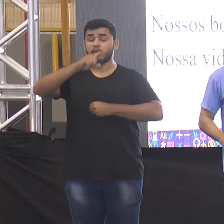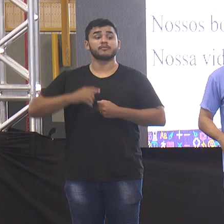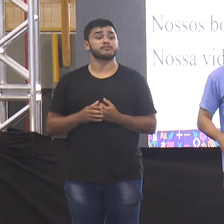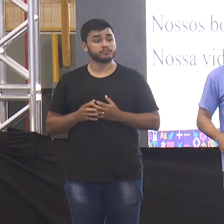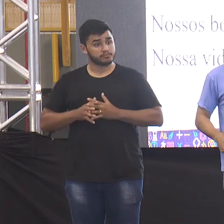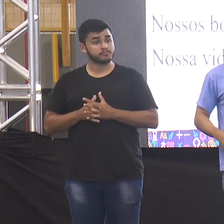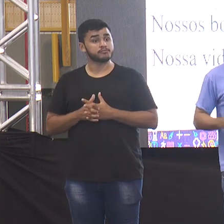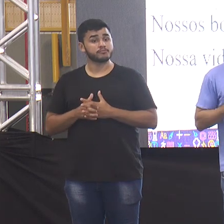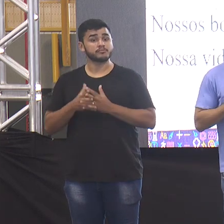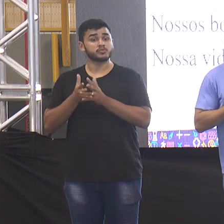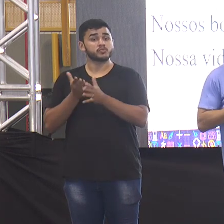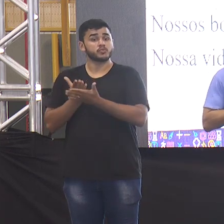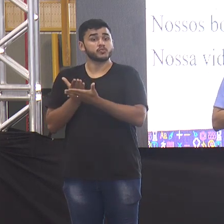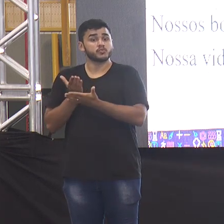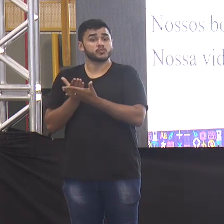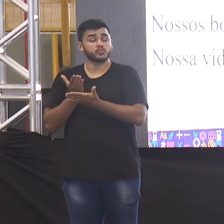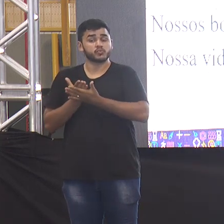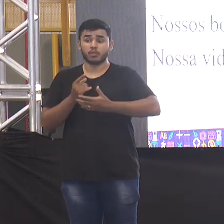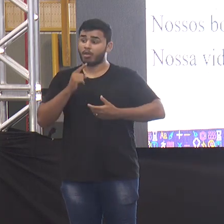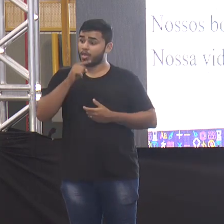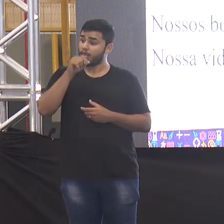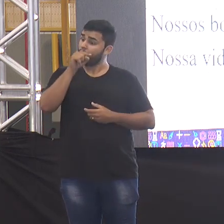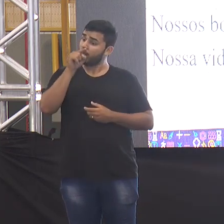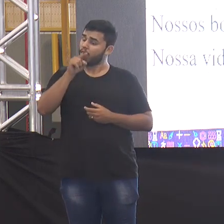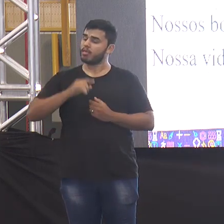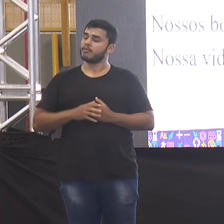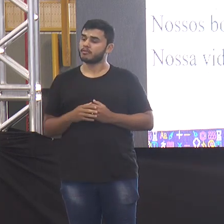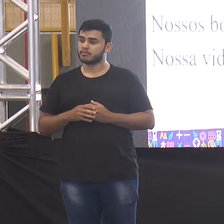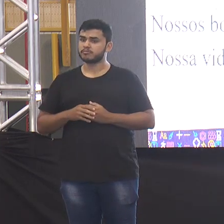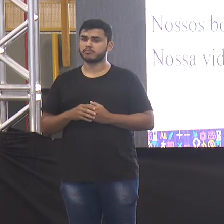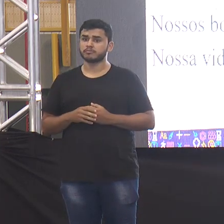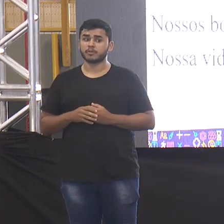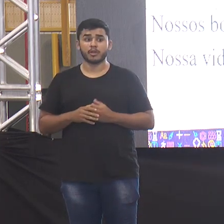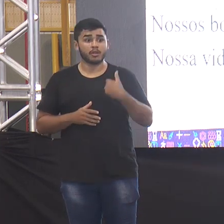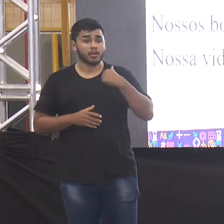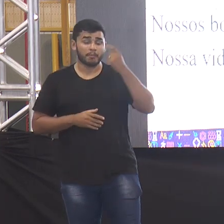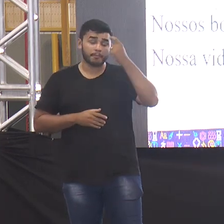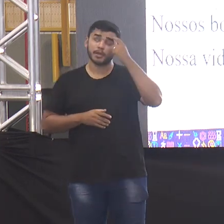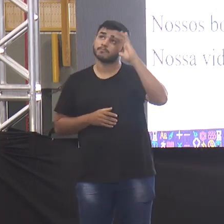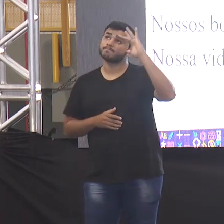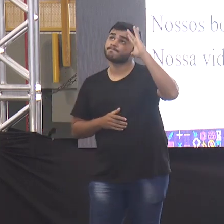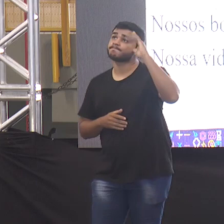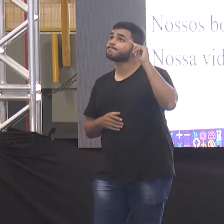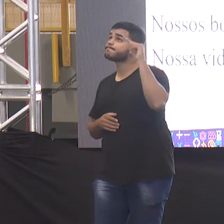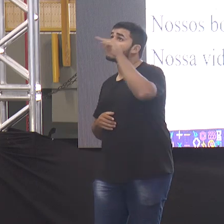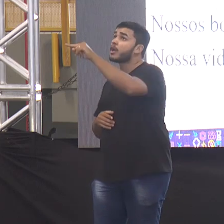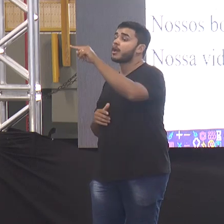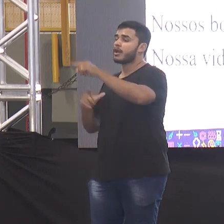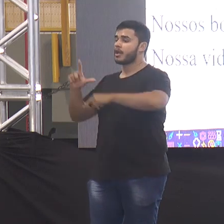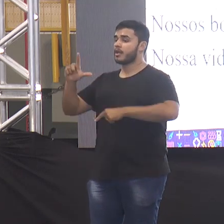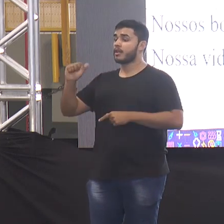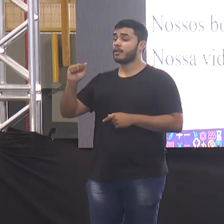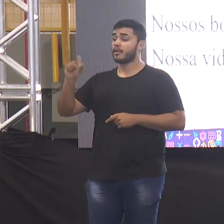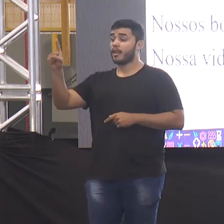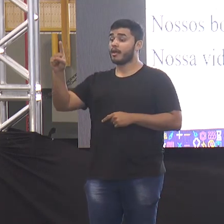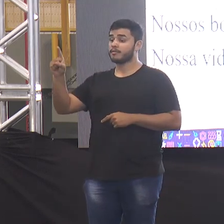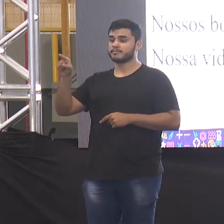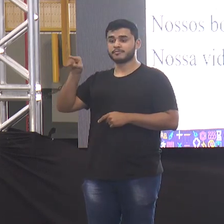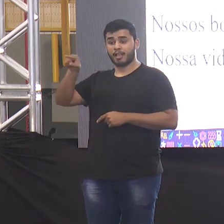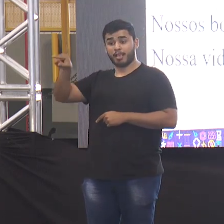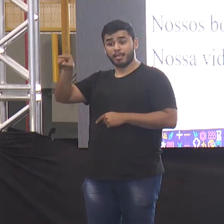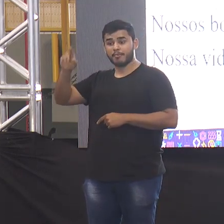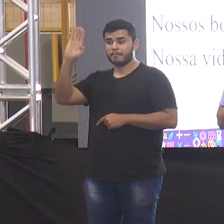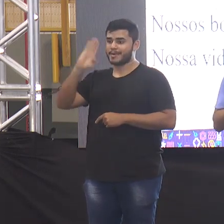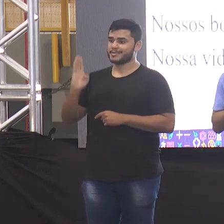à época. Este lá, onde ele deseja morrer, é a terra natal. É o Brasil.